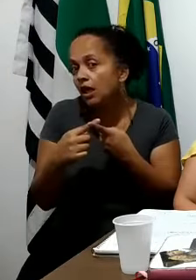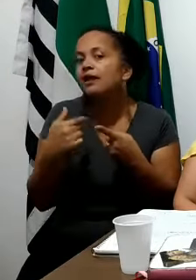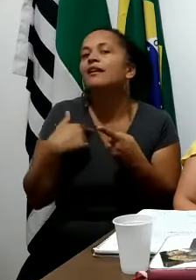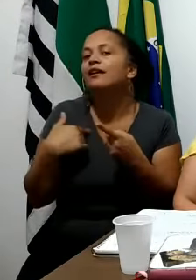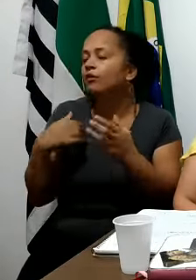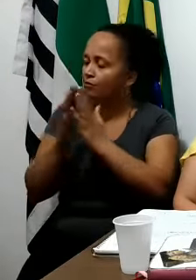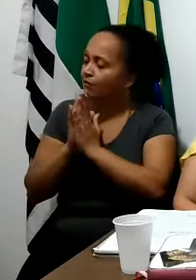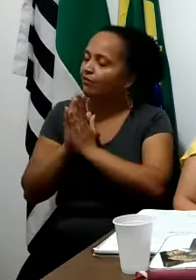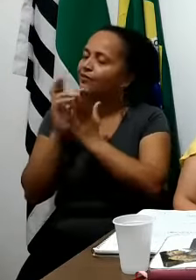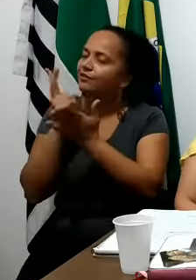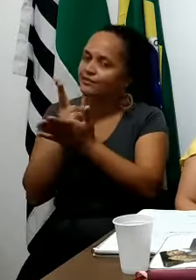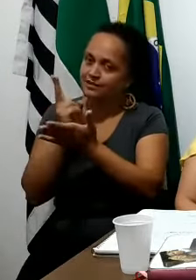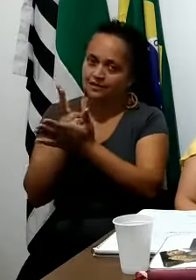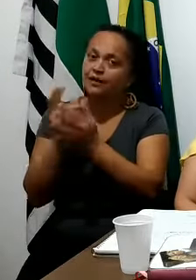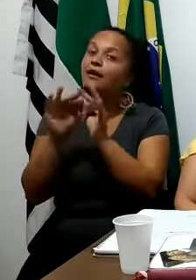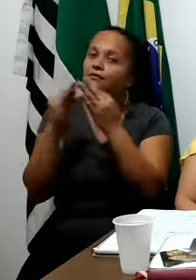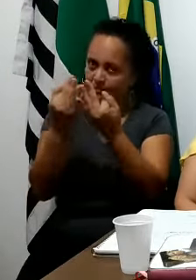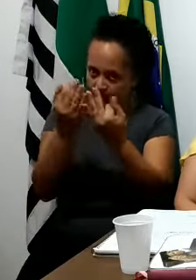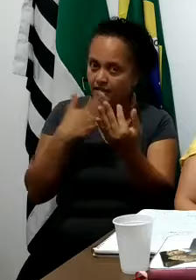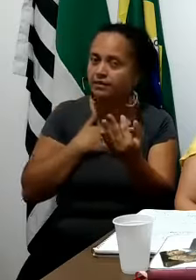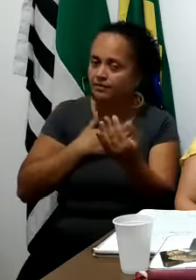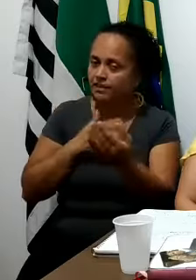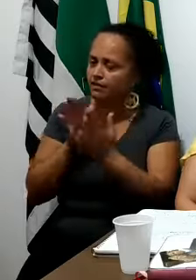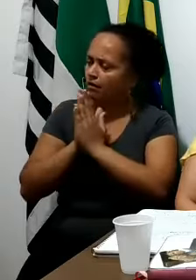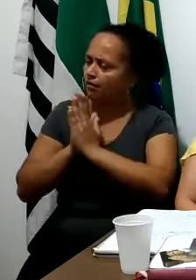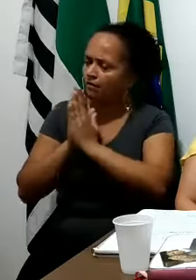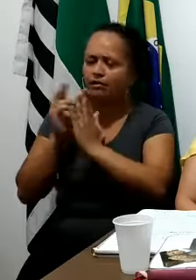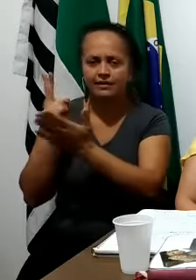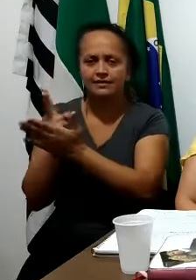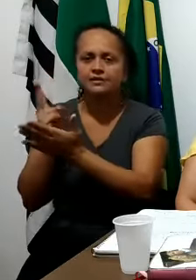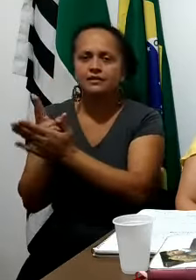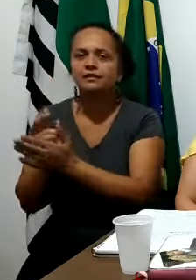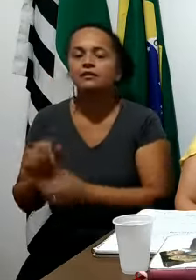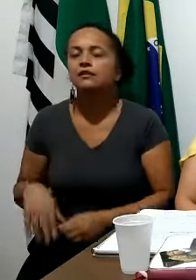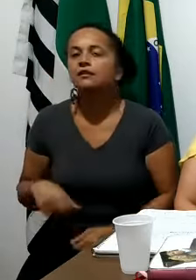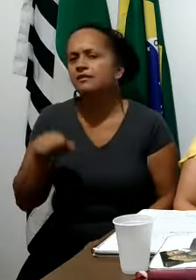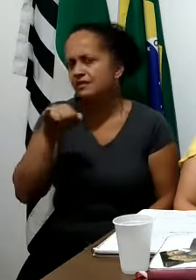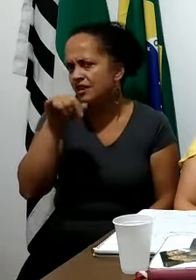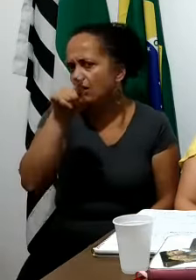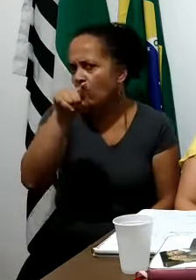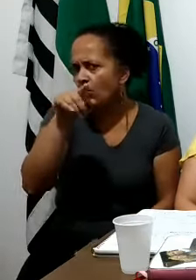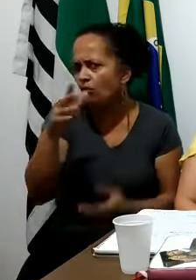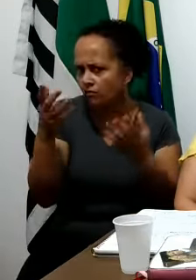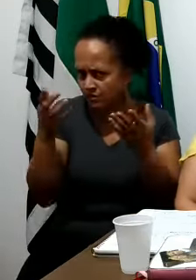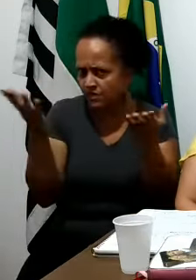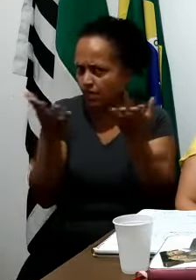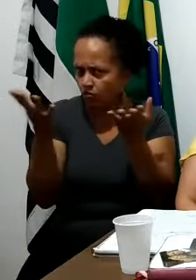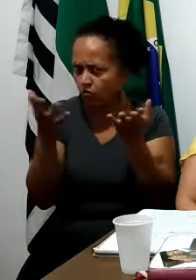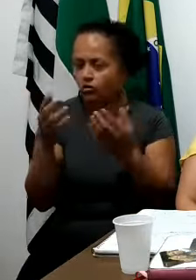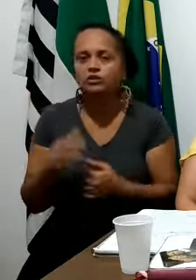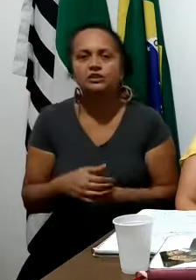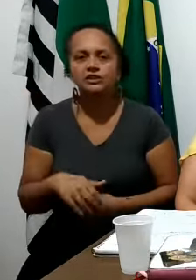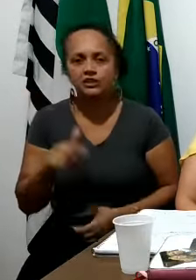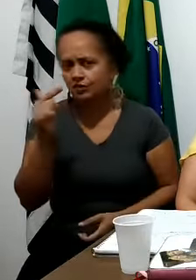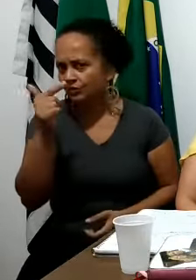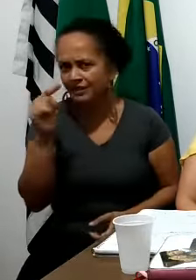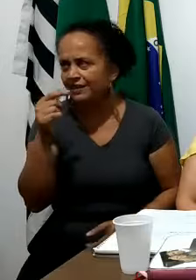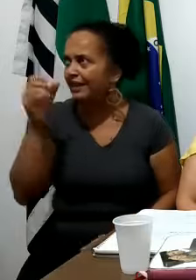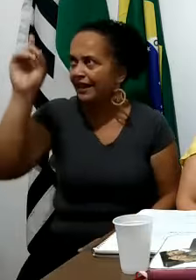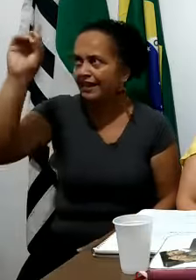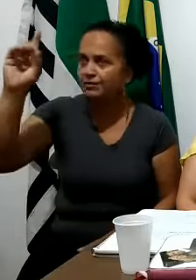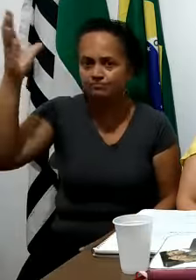também, né? Então não se conforma. Se hoje você não está vivendo esse evangelho, de falar essas bênçãos não estão chegando na minha casa,